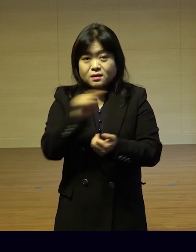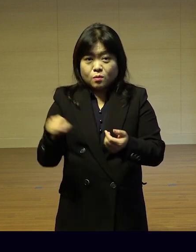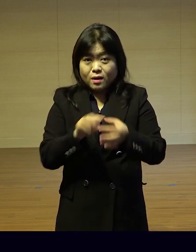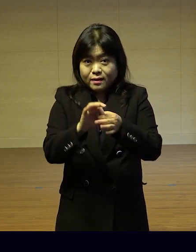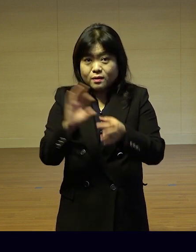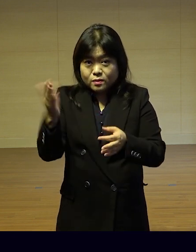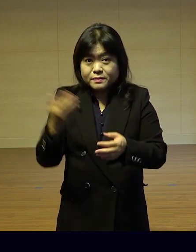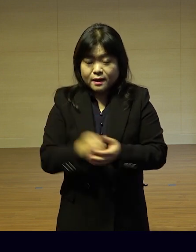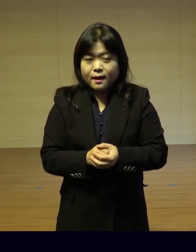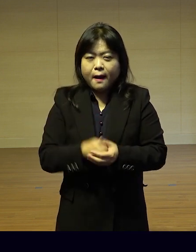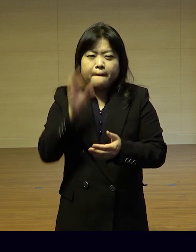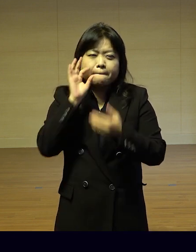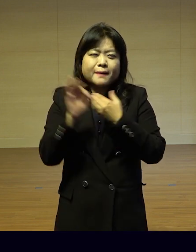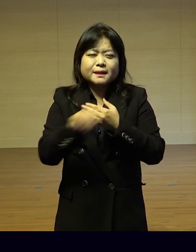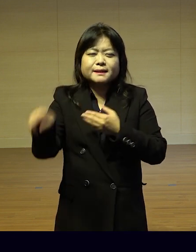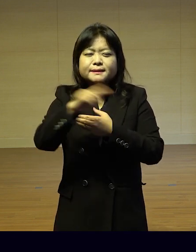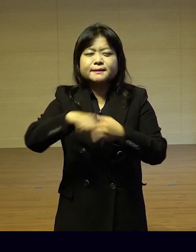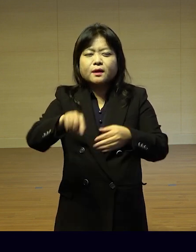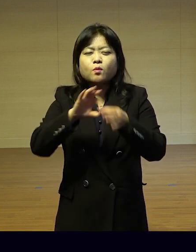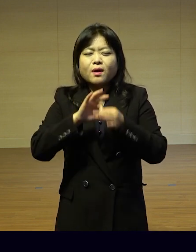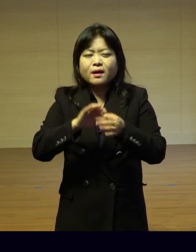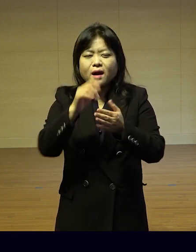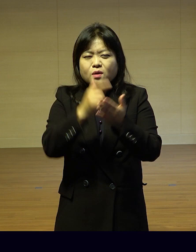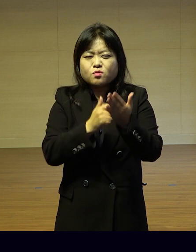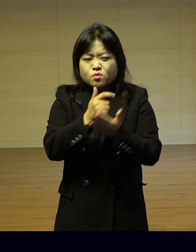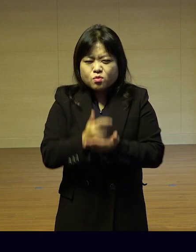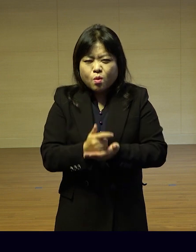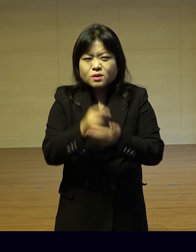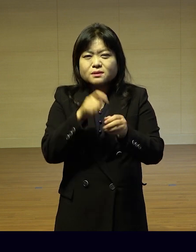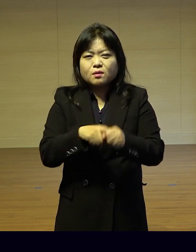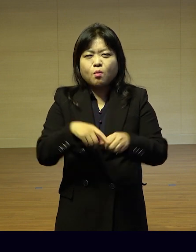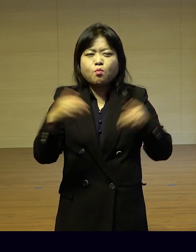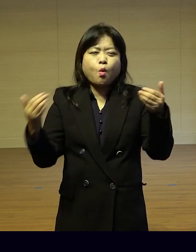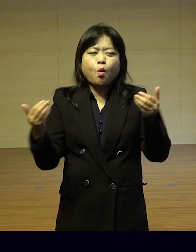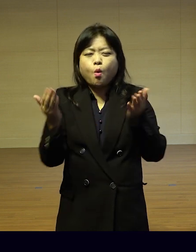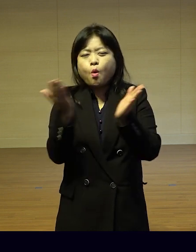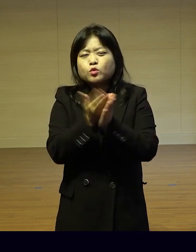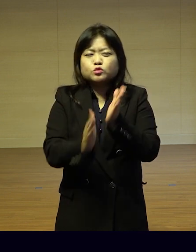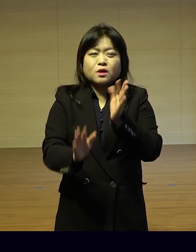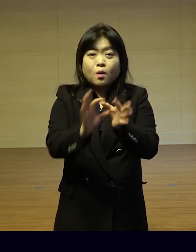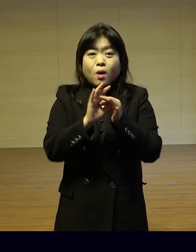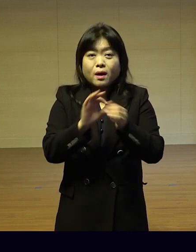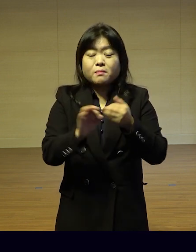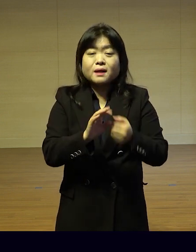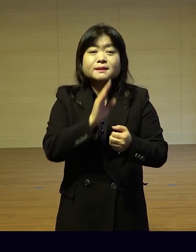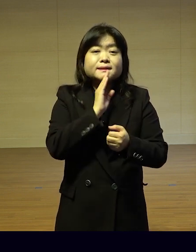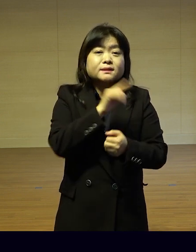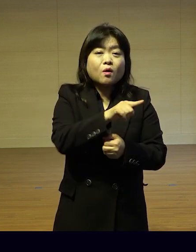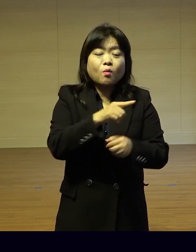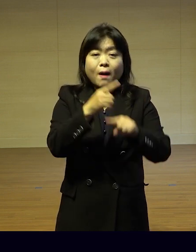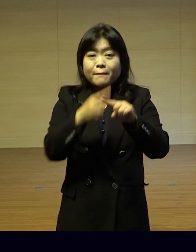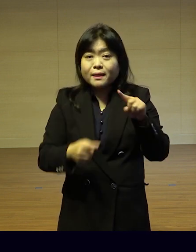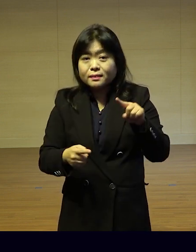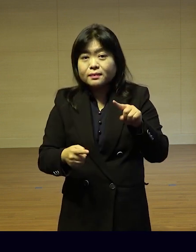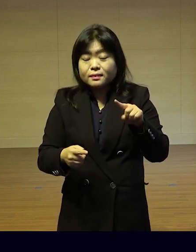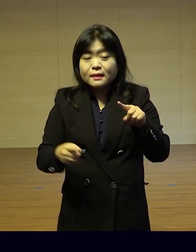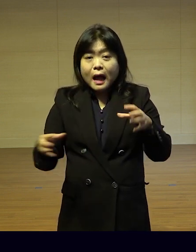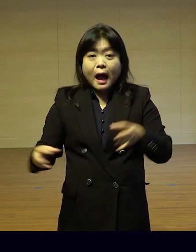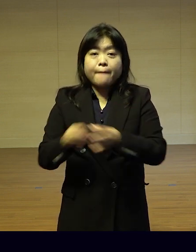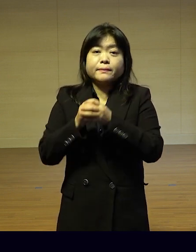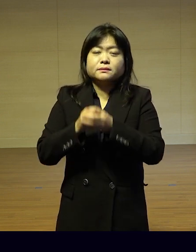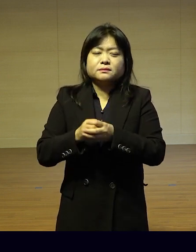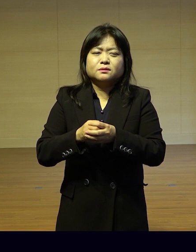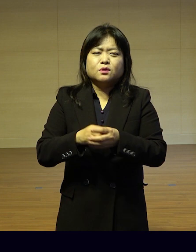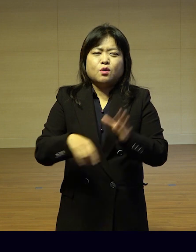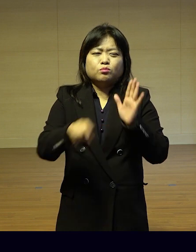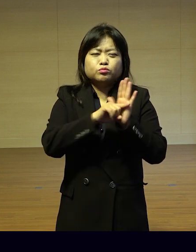관계입니다. 만약에 이들 관계가 논리적 모순 관계라고 한다면 정명제와 한명제는 결국